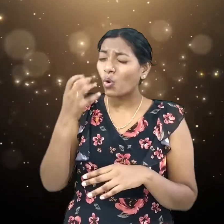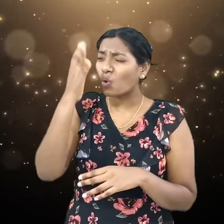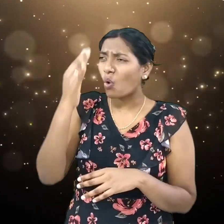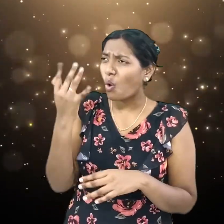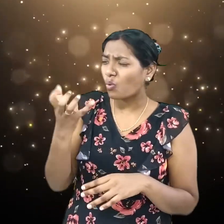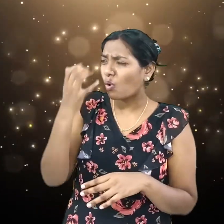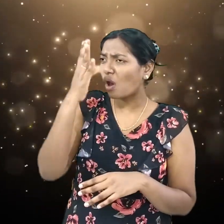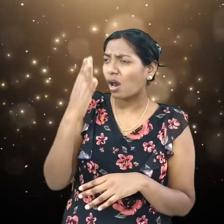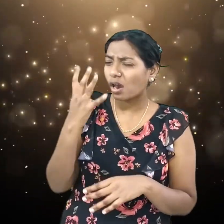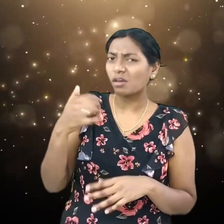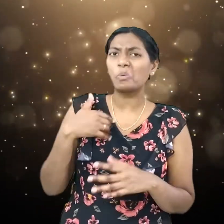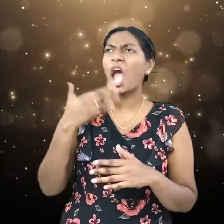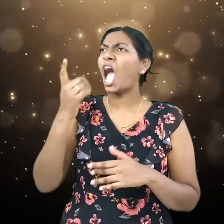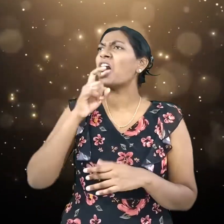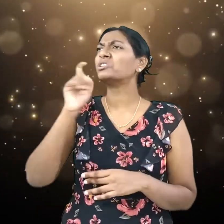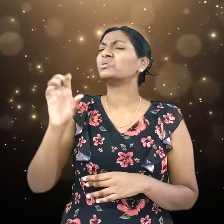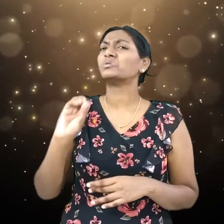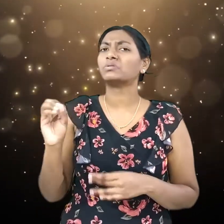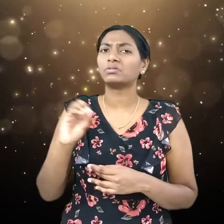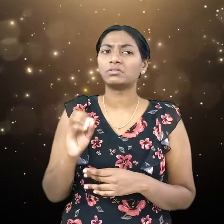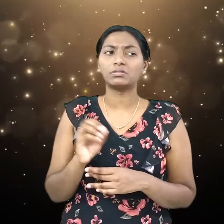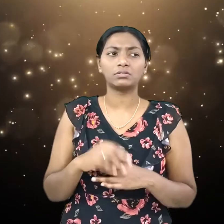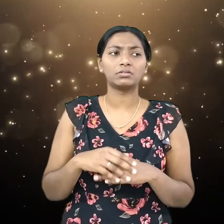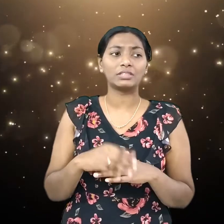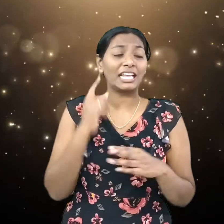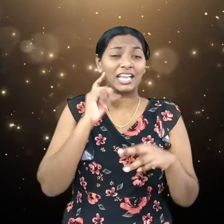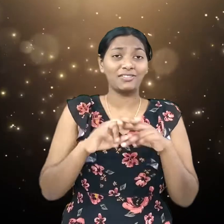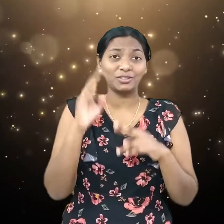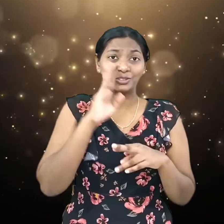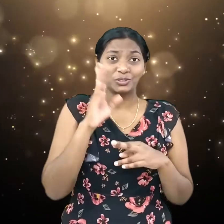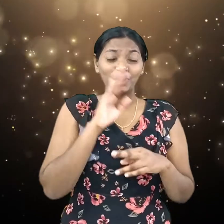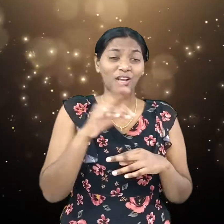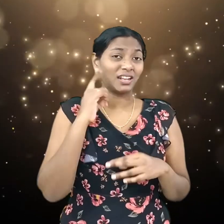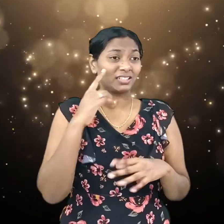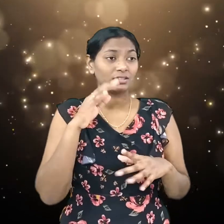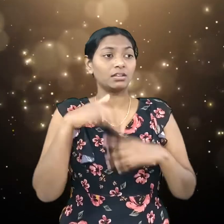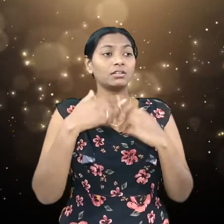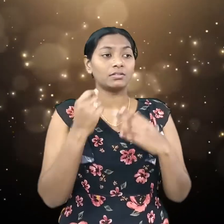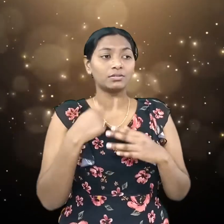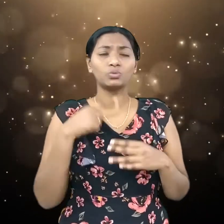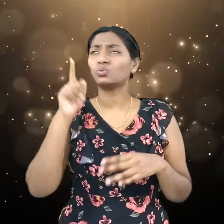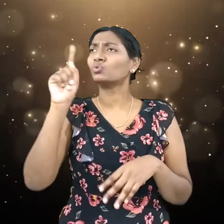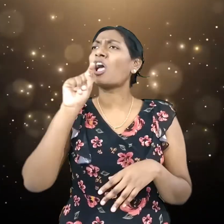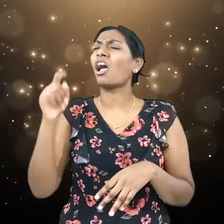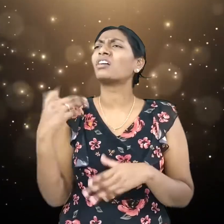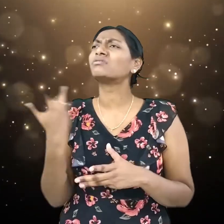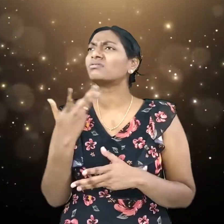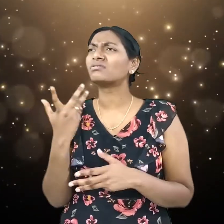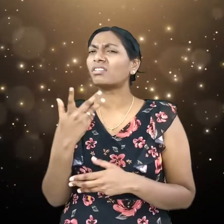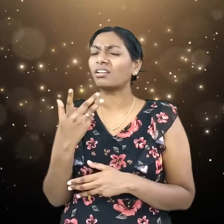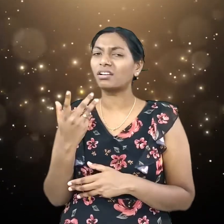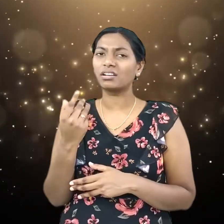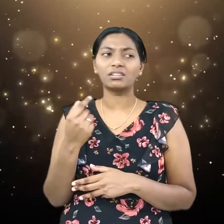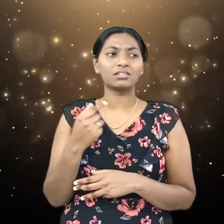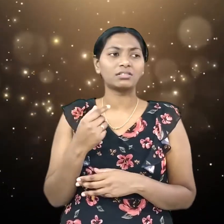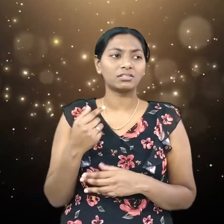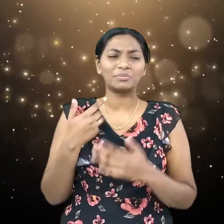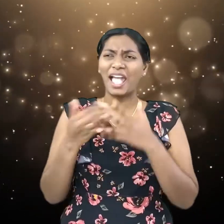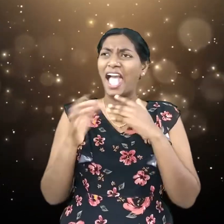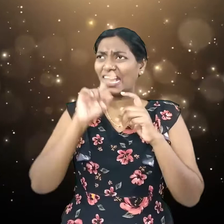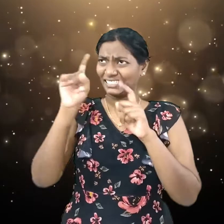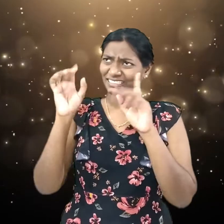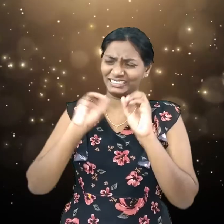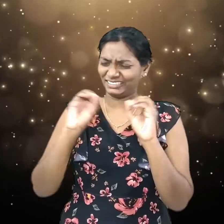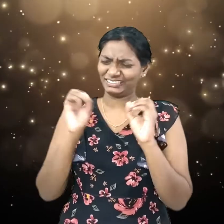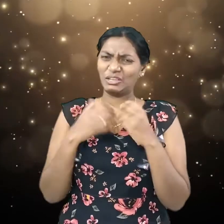जाए, मेरे गाने भी कैसे, तुझसे क्या मांगू मेरे खुदा, क्योंकि जब मैं अपने हाथ मांगने के लिए उठाता हूं क्या मांगू प्रभु, मांगने को कुछ है